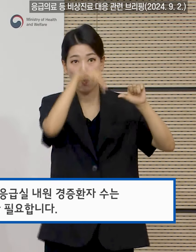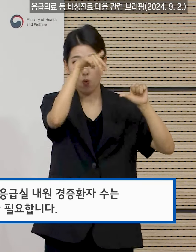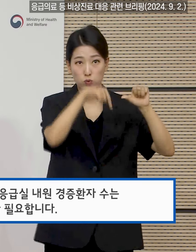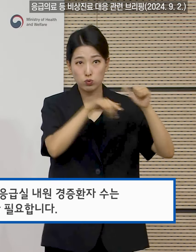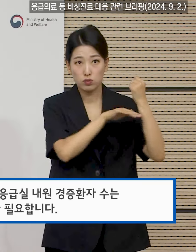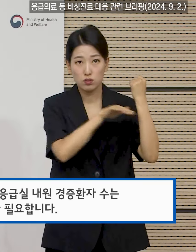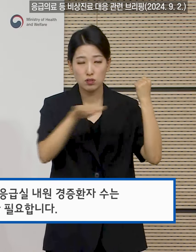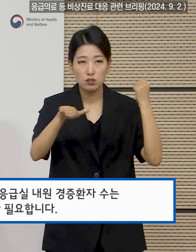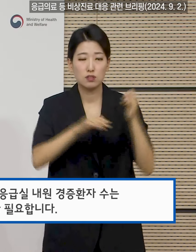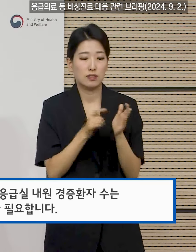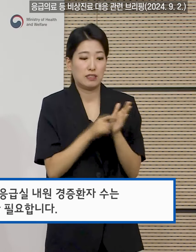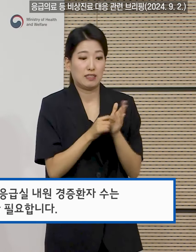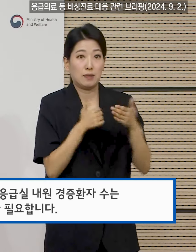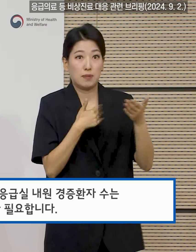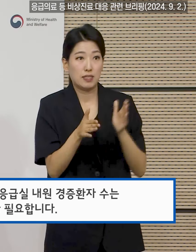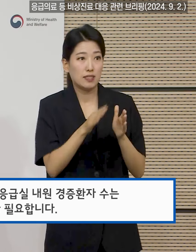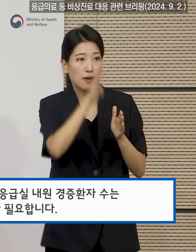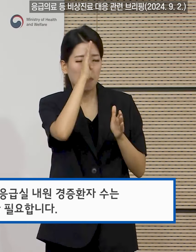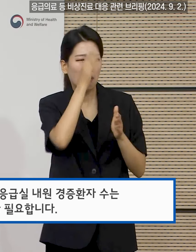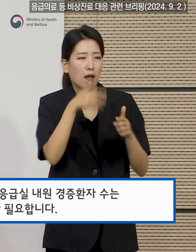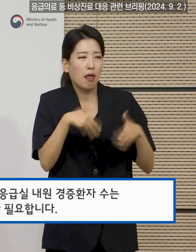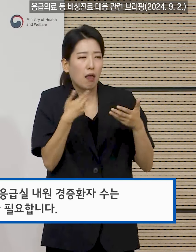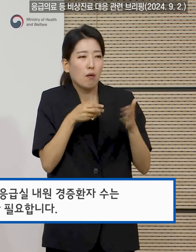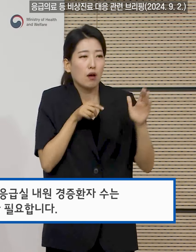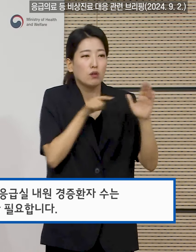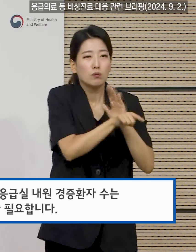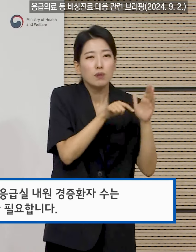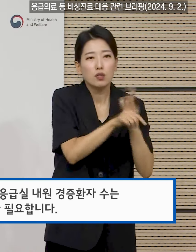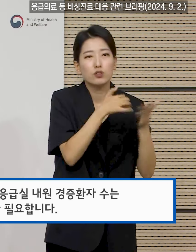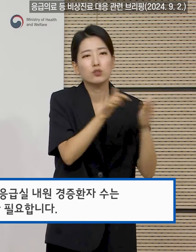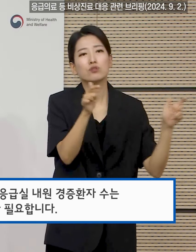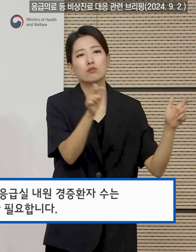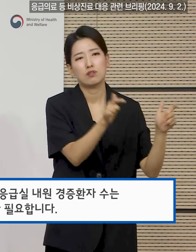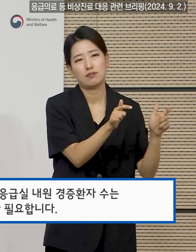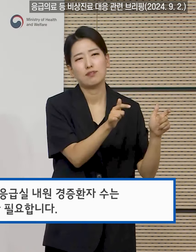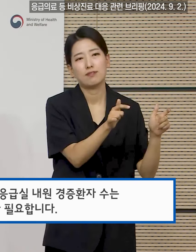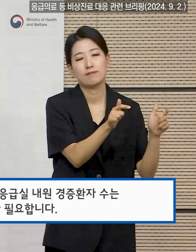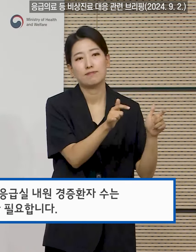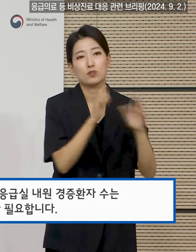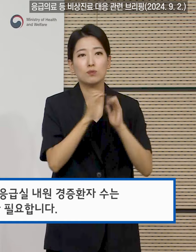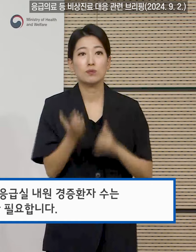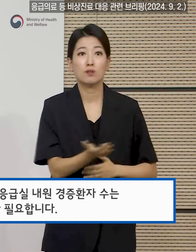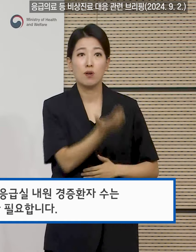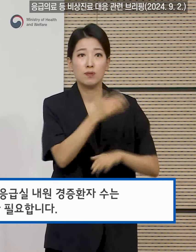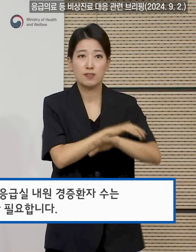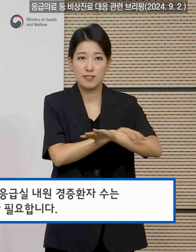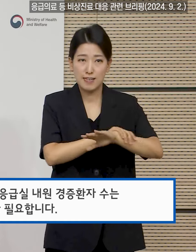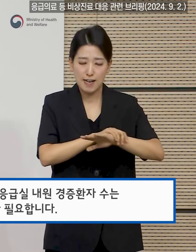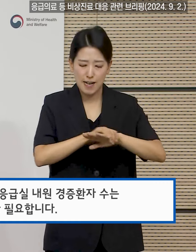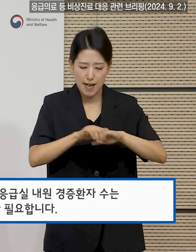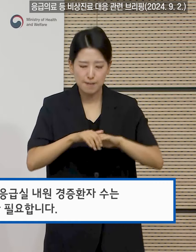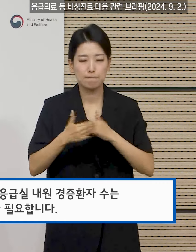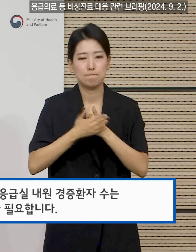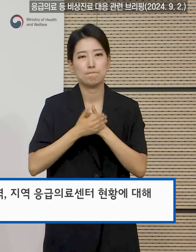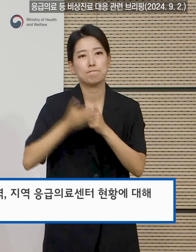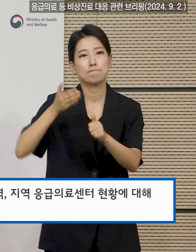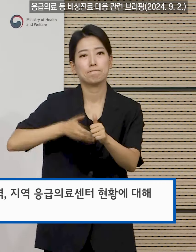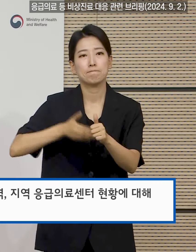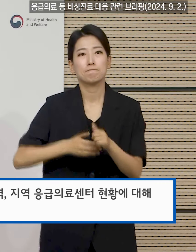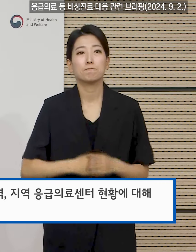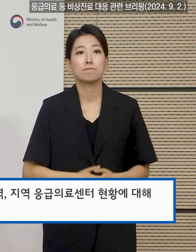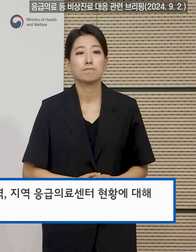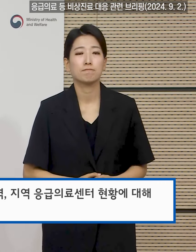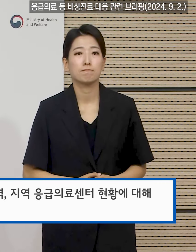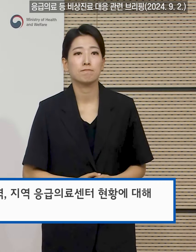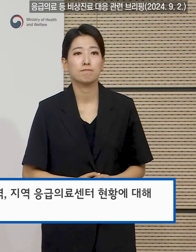응급실 내원 경증 환자 수는 감소하였으나 지속적인 국민 여러분의 협조가 필요합니다.